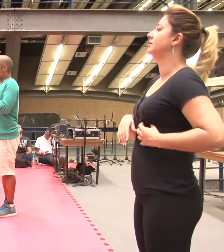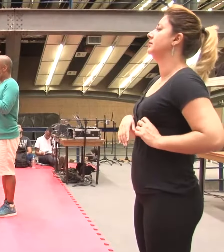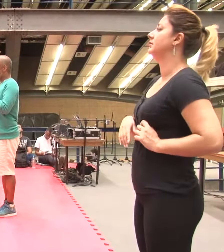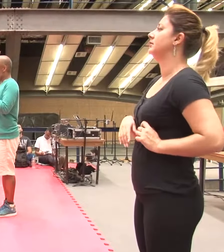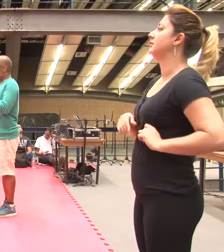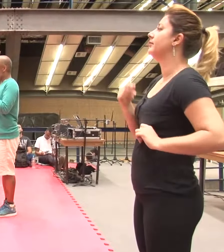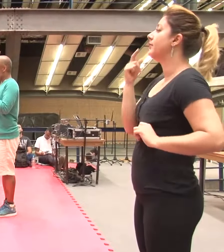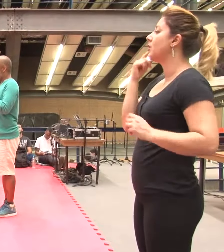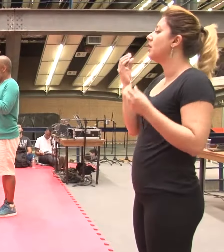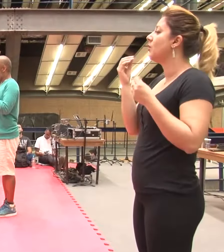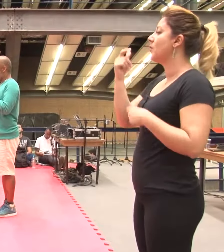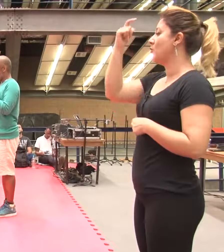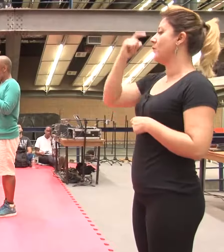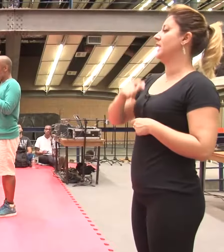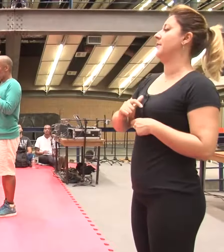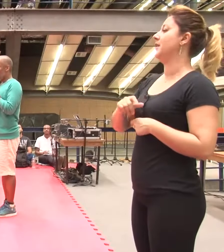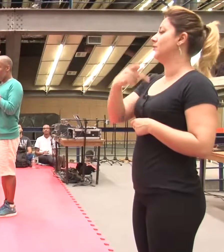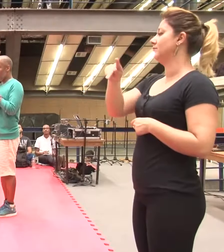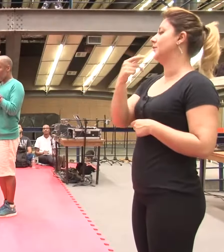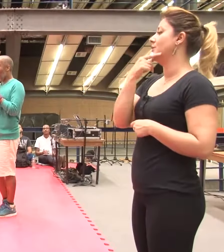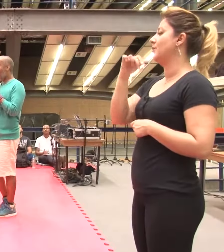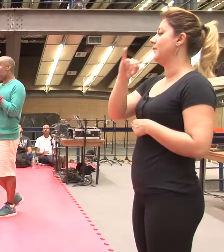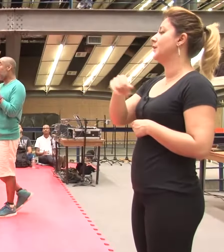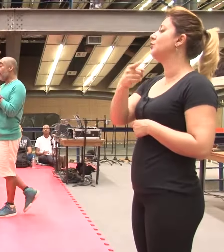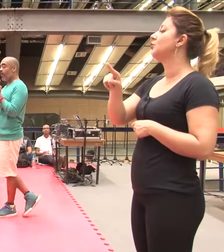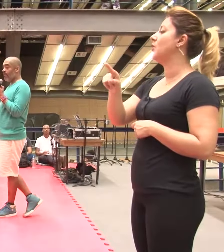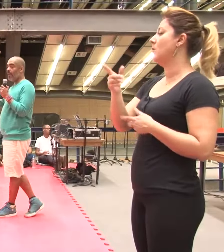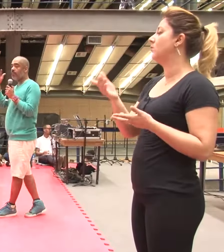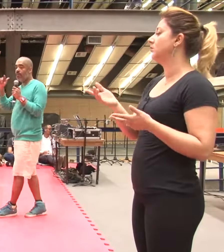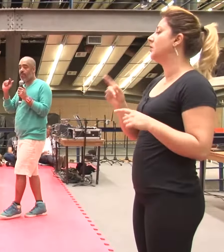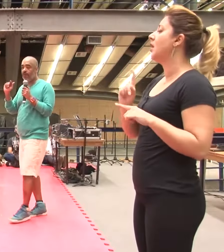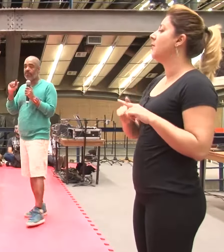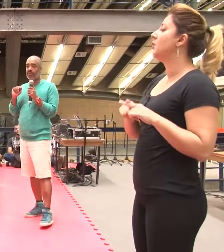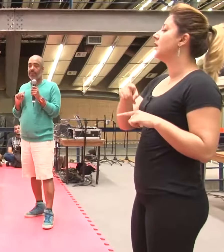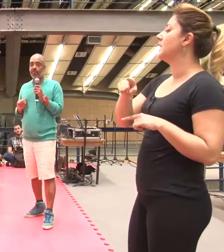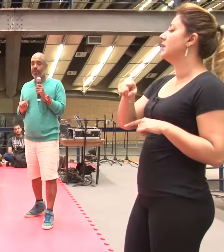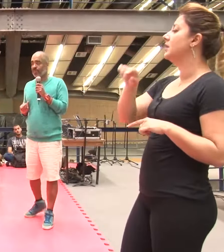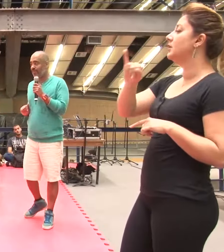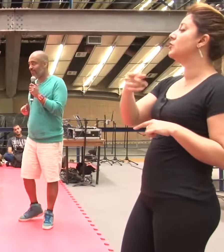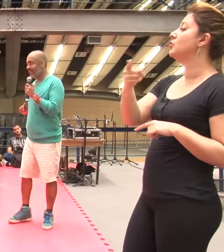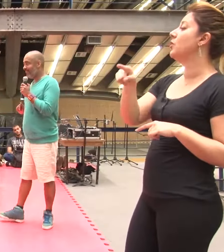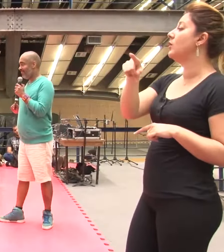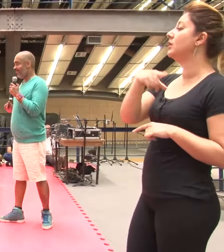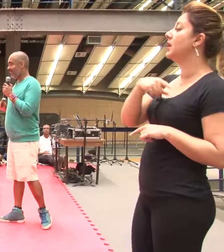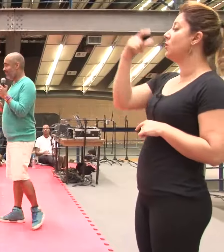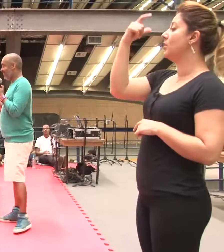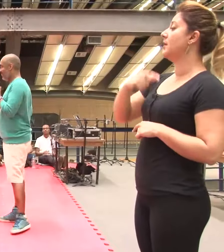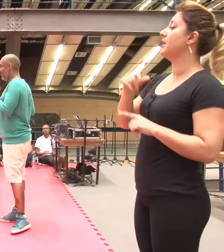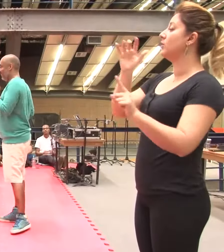Olha o comportamento que João Romão está. A que comportamento João Romão está sendo exposto?